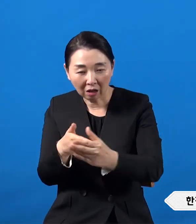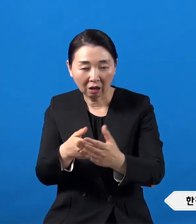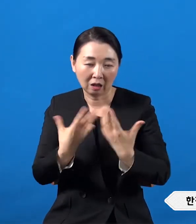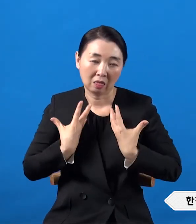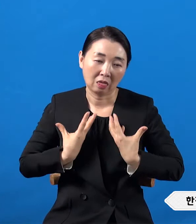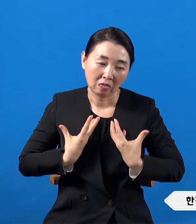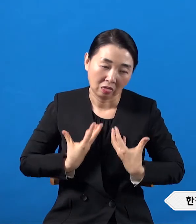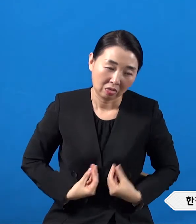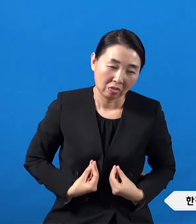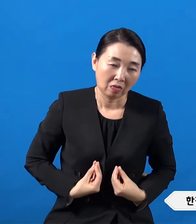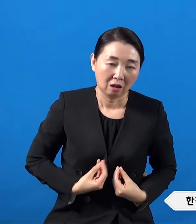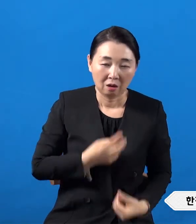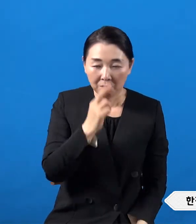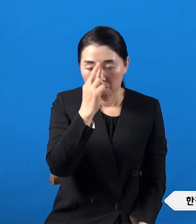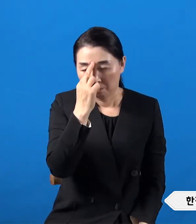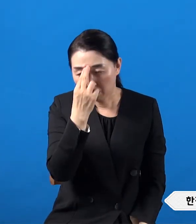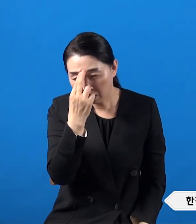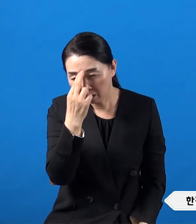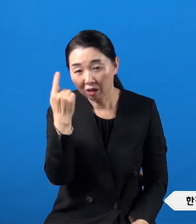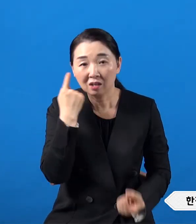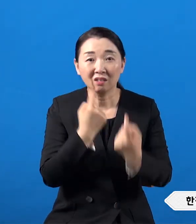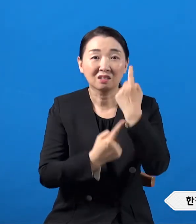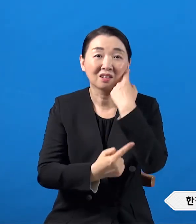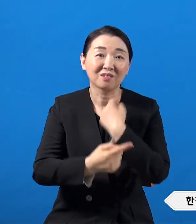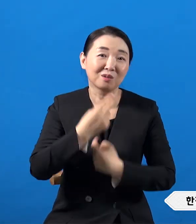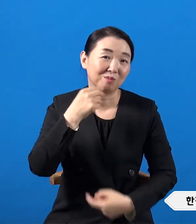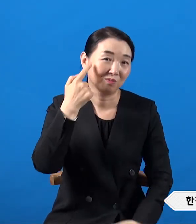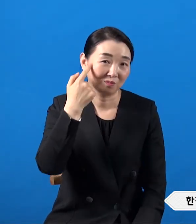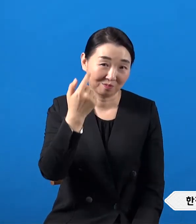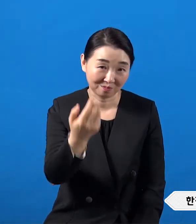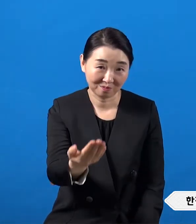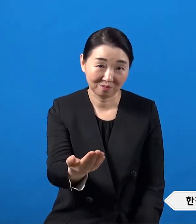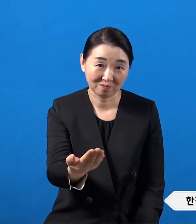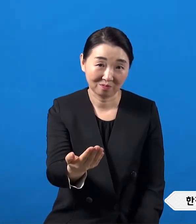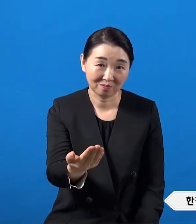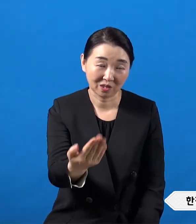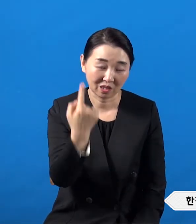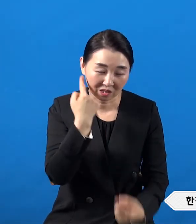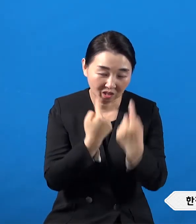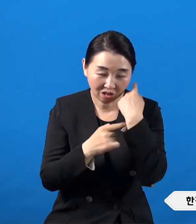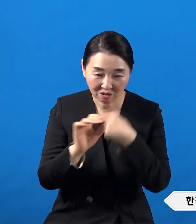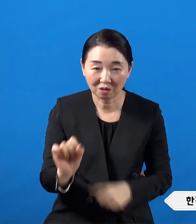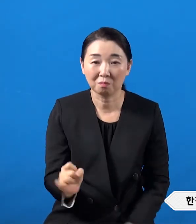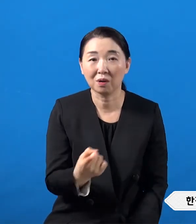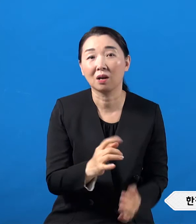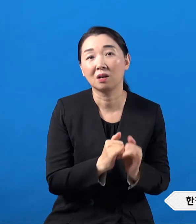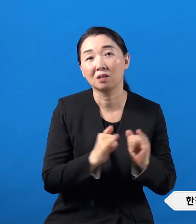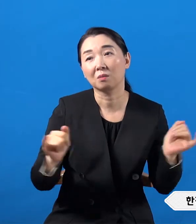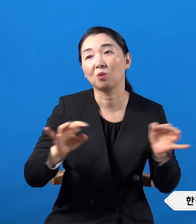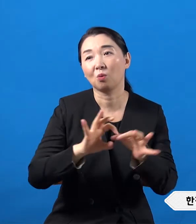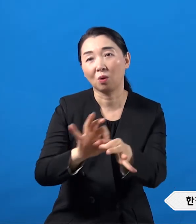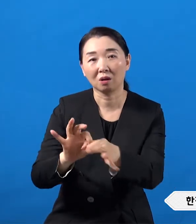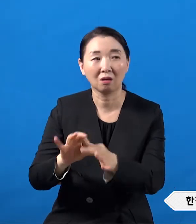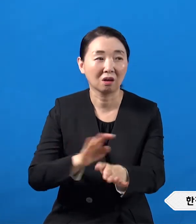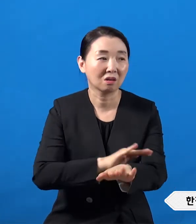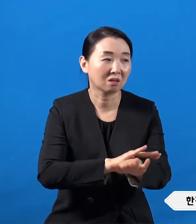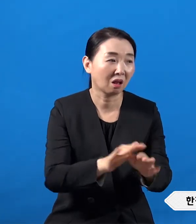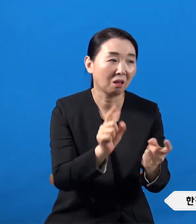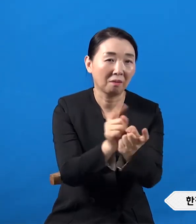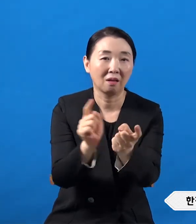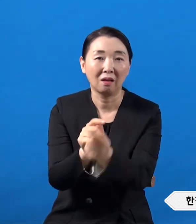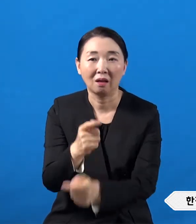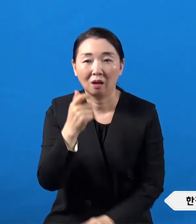낙심하고 좌절하면서 상처받은 것은 없습니까? 그 상처 때문에 사람들하고 관계도 잘